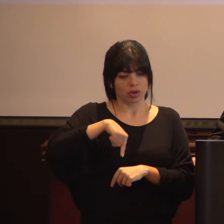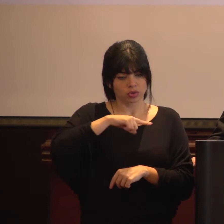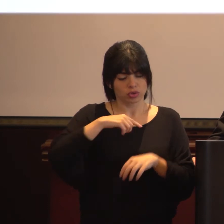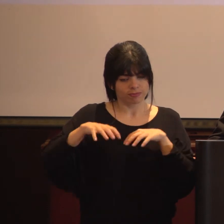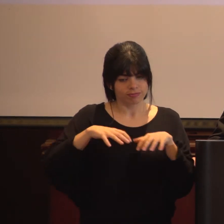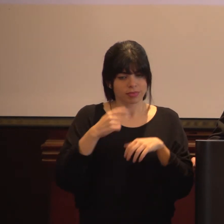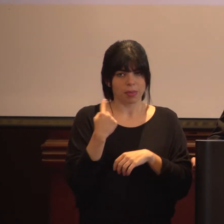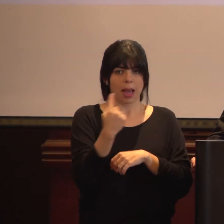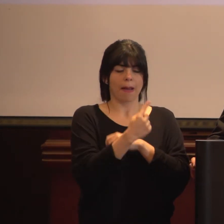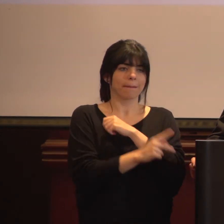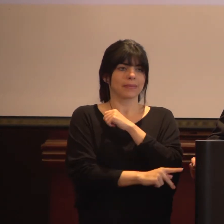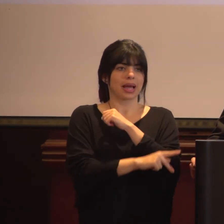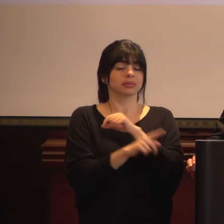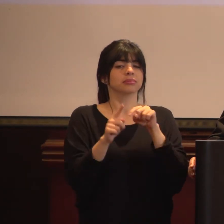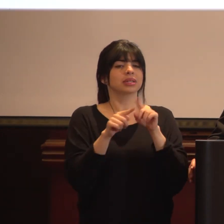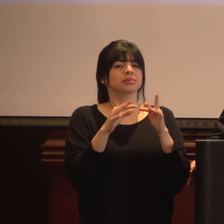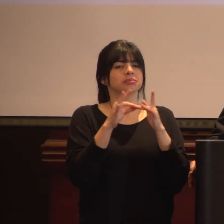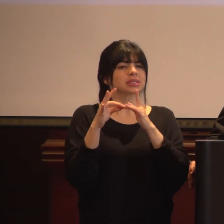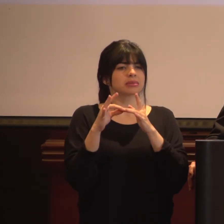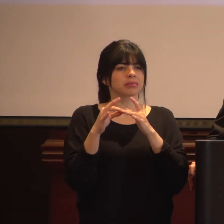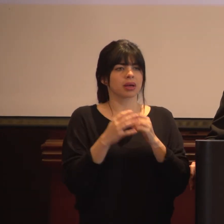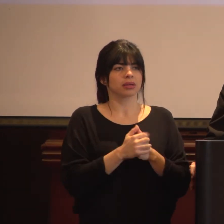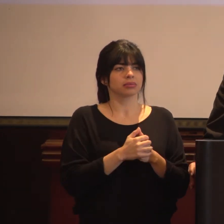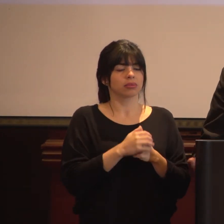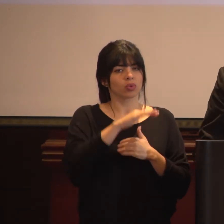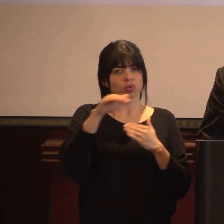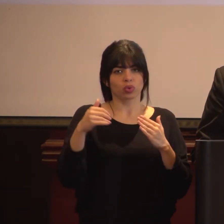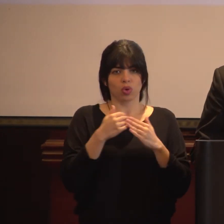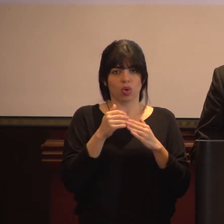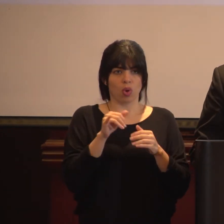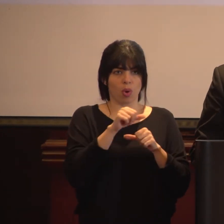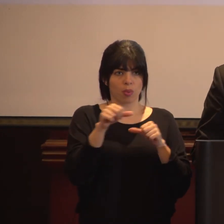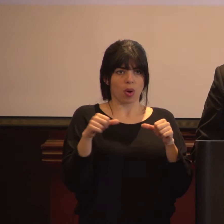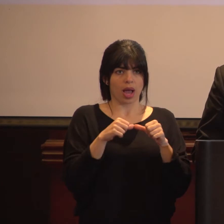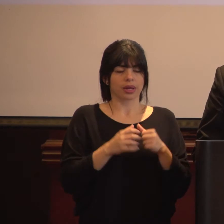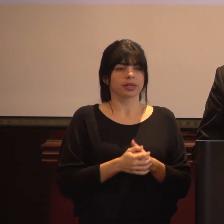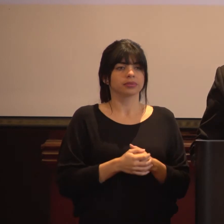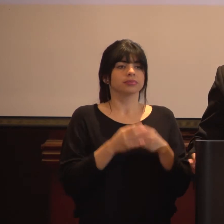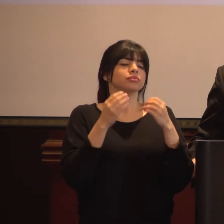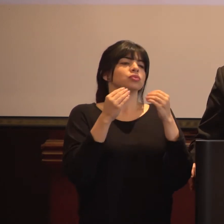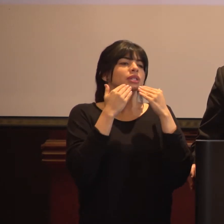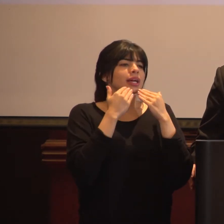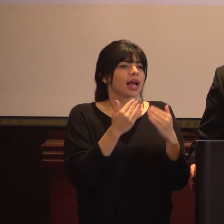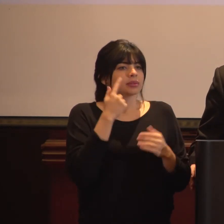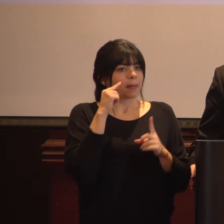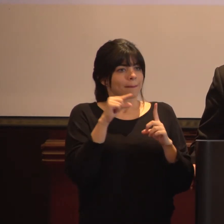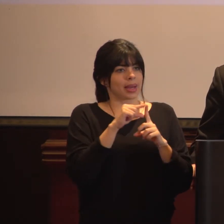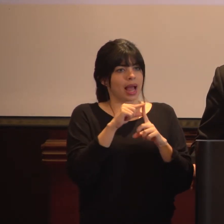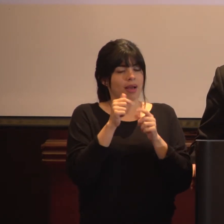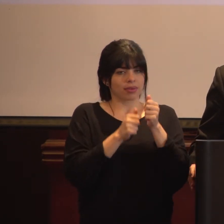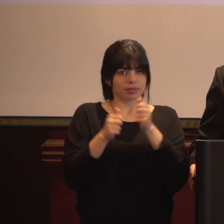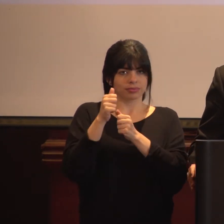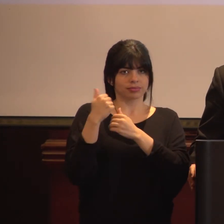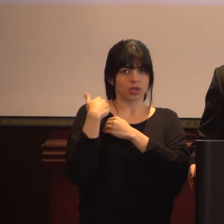cada uno de los países pero sobre todo a todos como región Muchas gracias por las palabras del alto